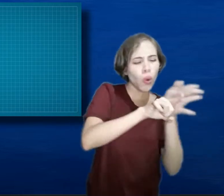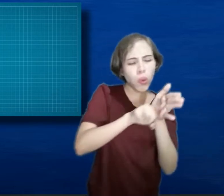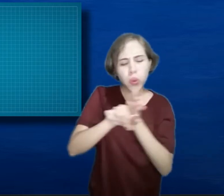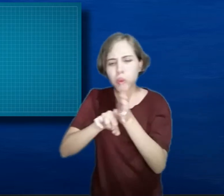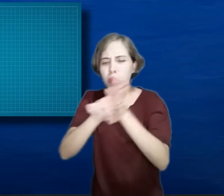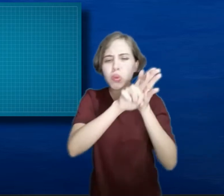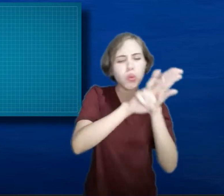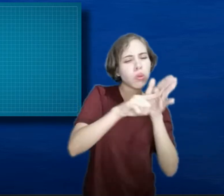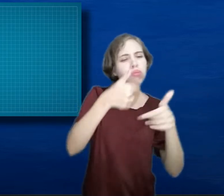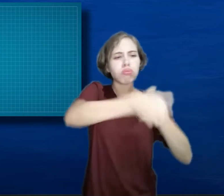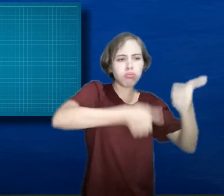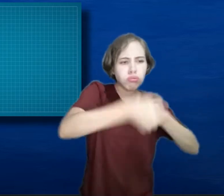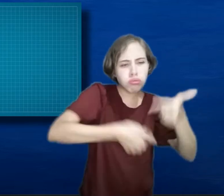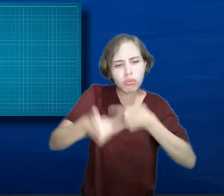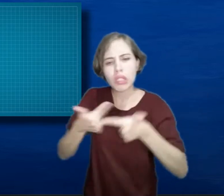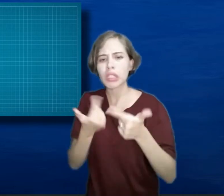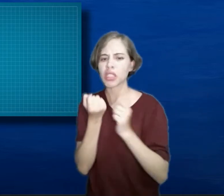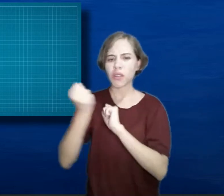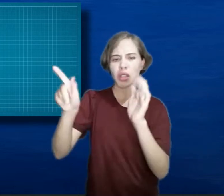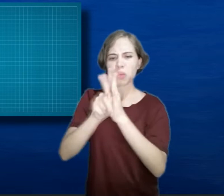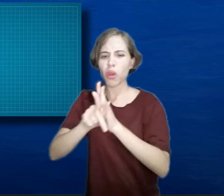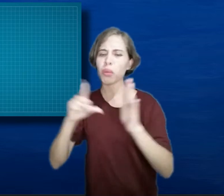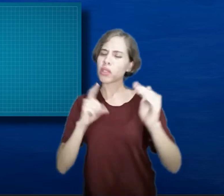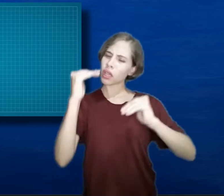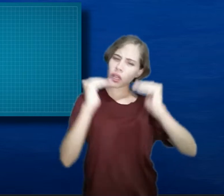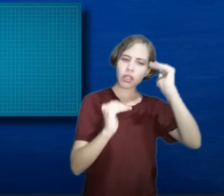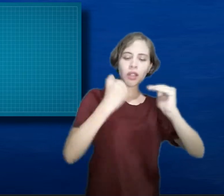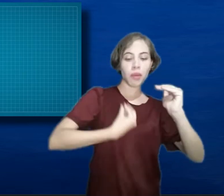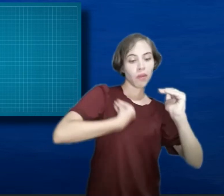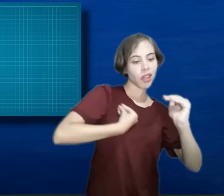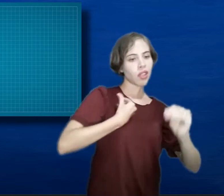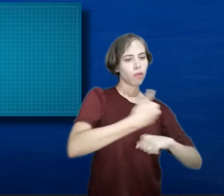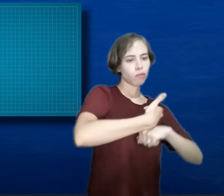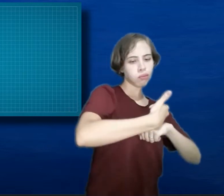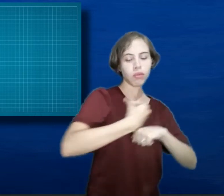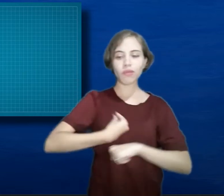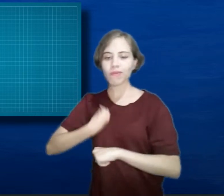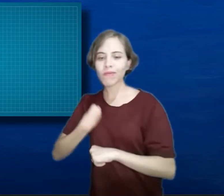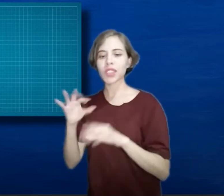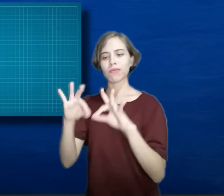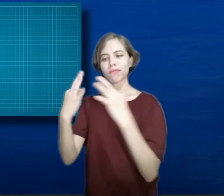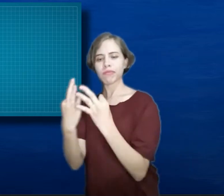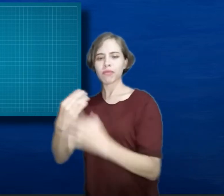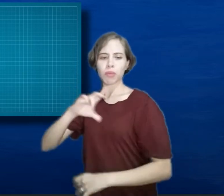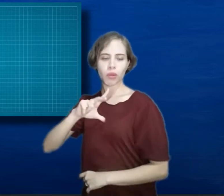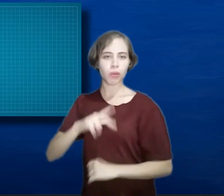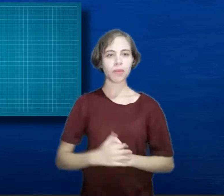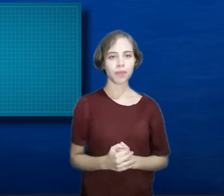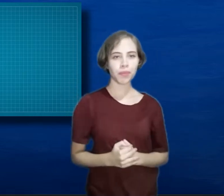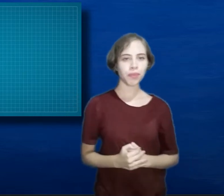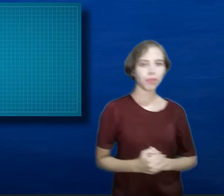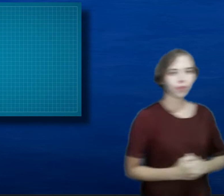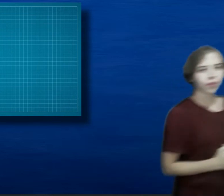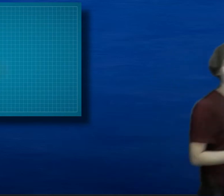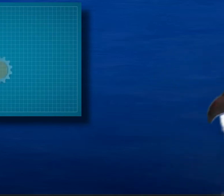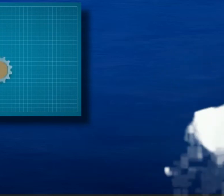é fundamental. Cada vez mais empregadores, sociólogos e consultores de negócios estão defendendo os benefícios do